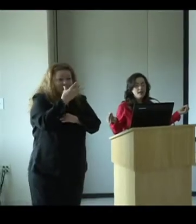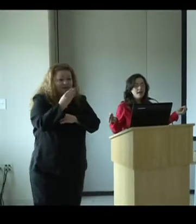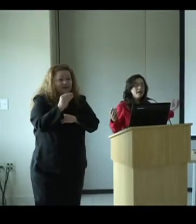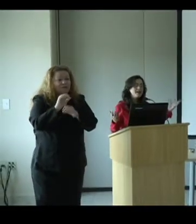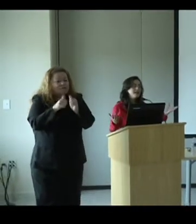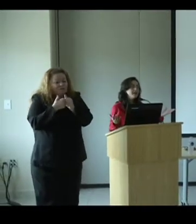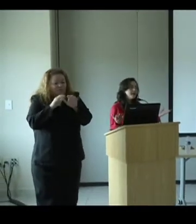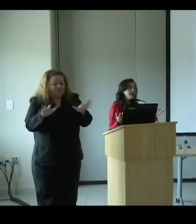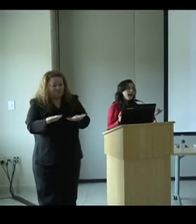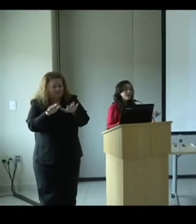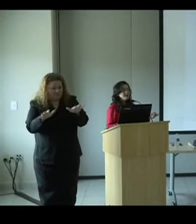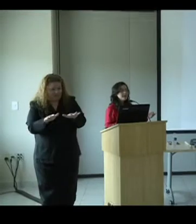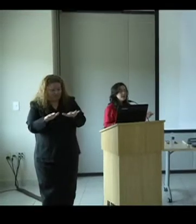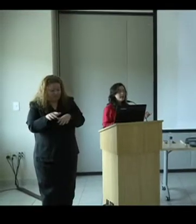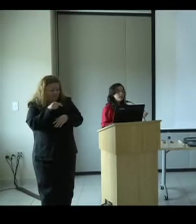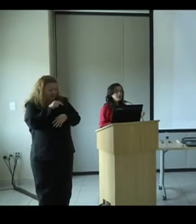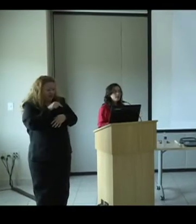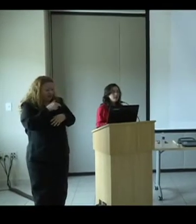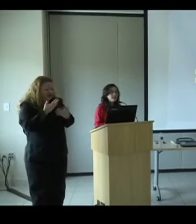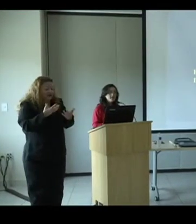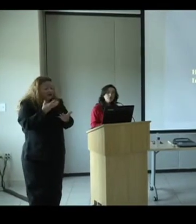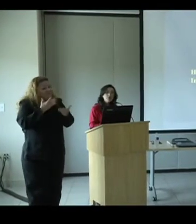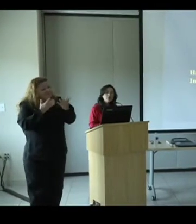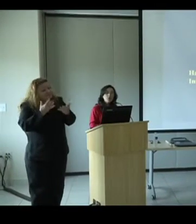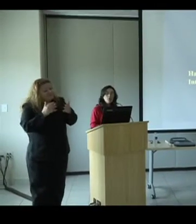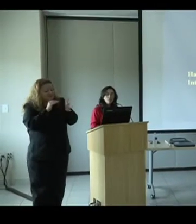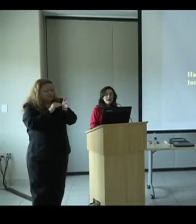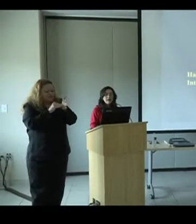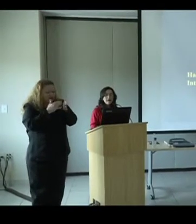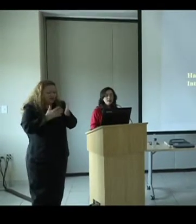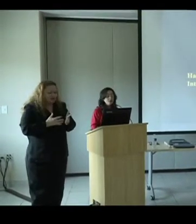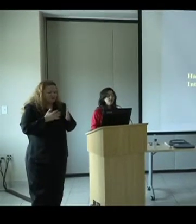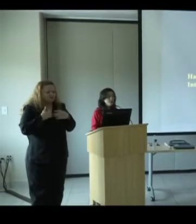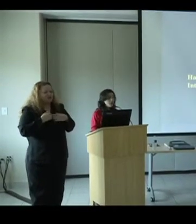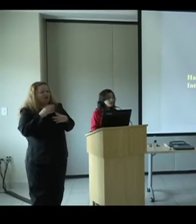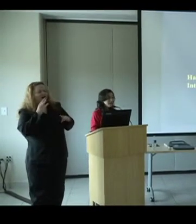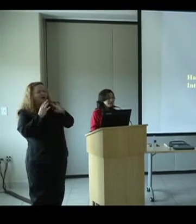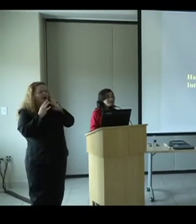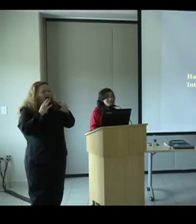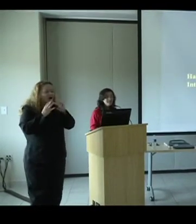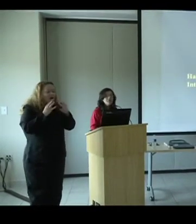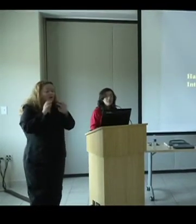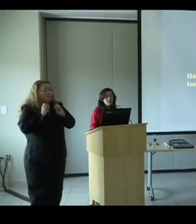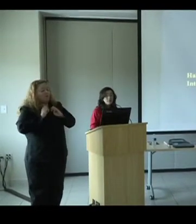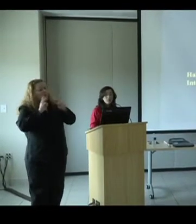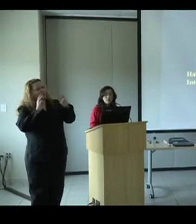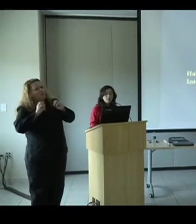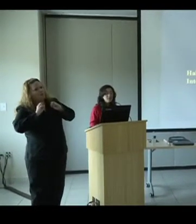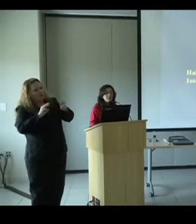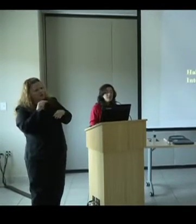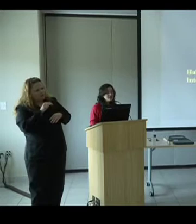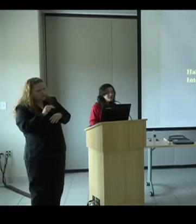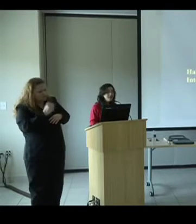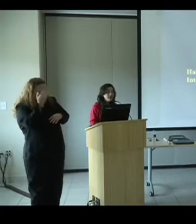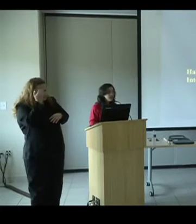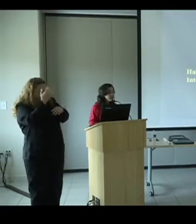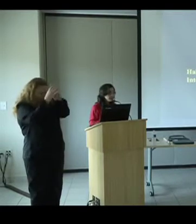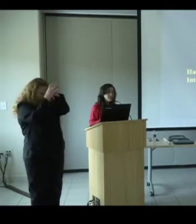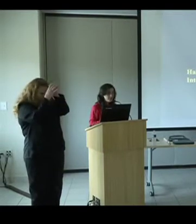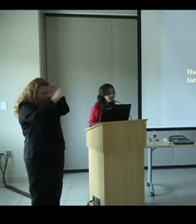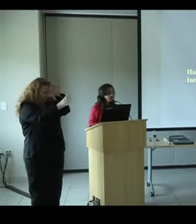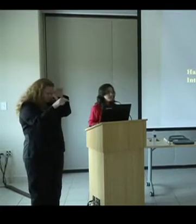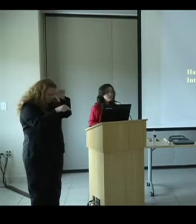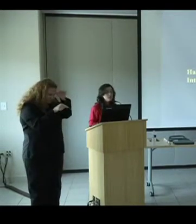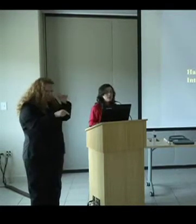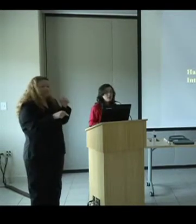académica es decir a veces encontramos estudiantes con los que uno conversa y tú dices Guau se nota que este chico sabe un montón se nota